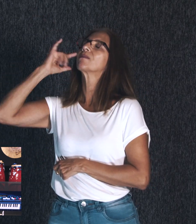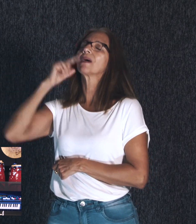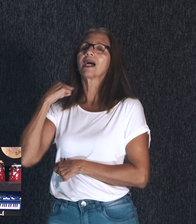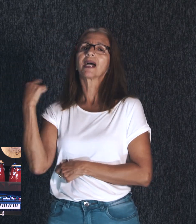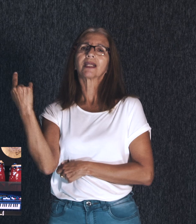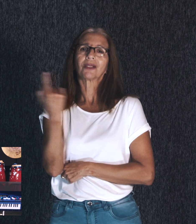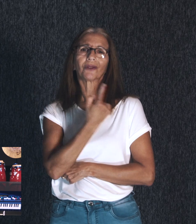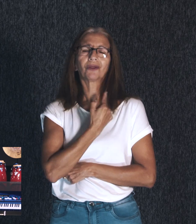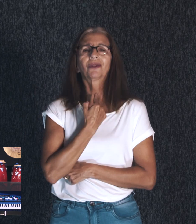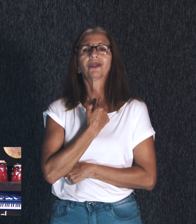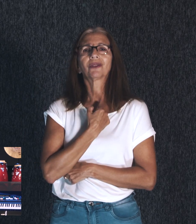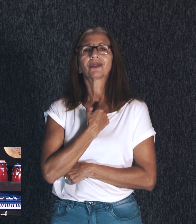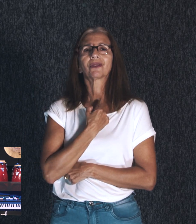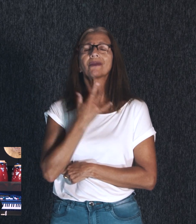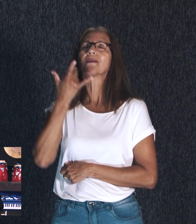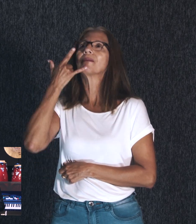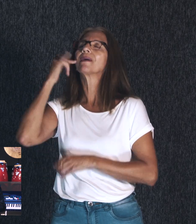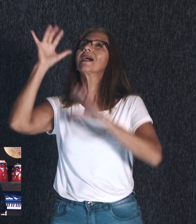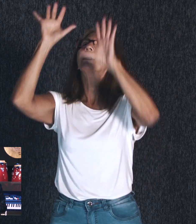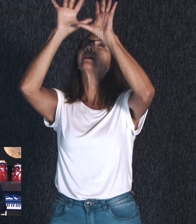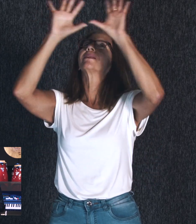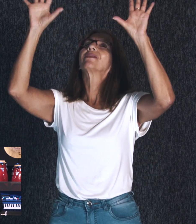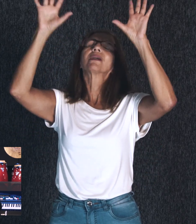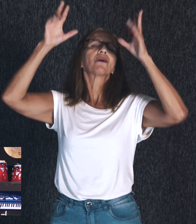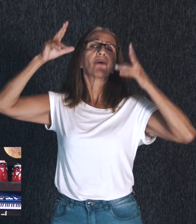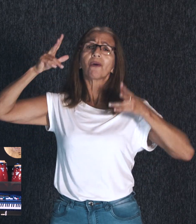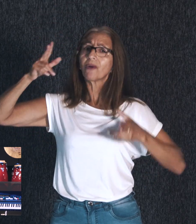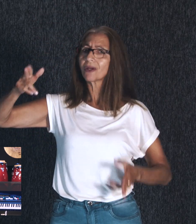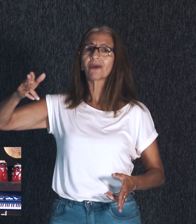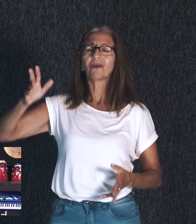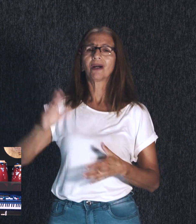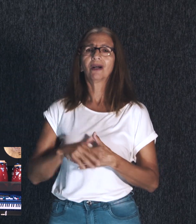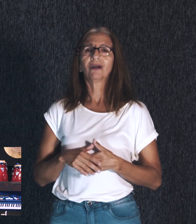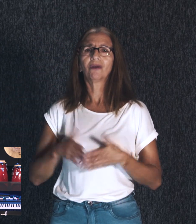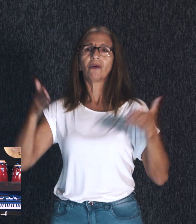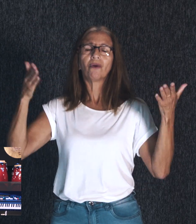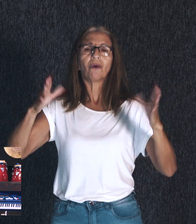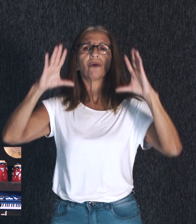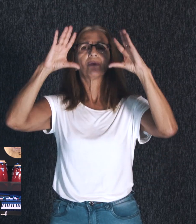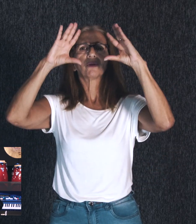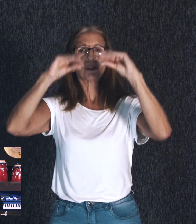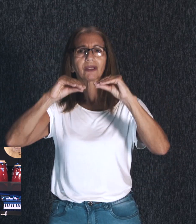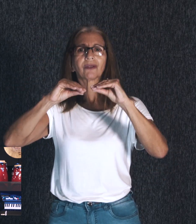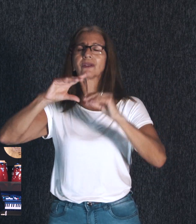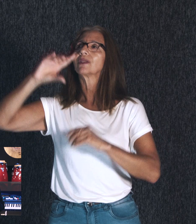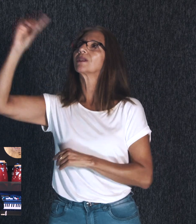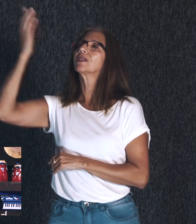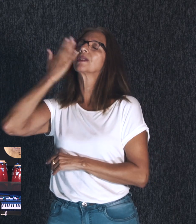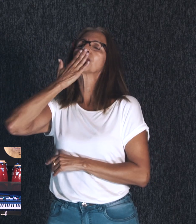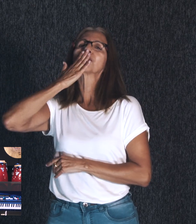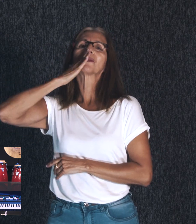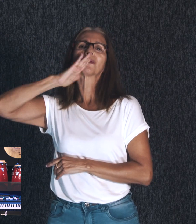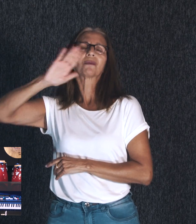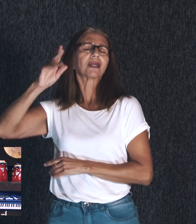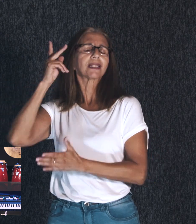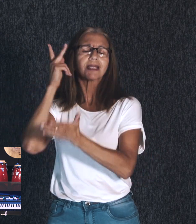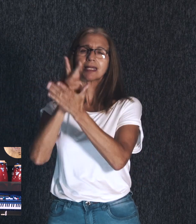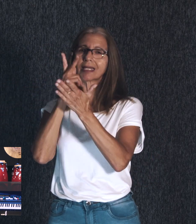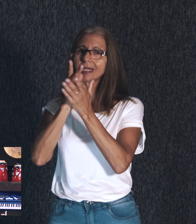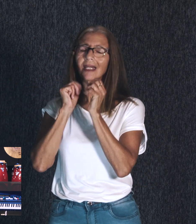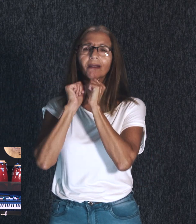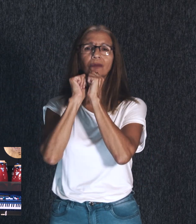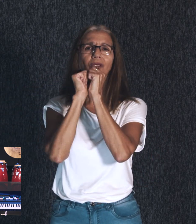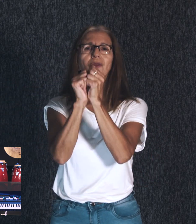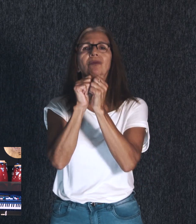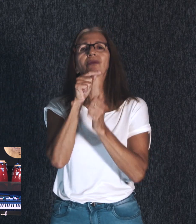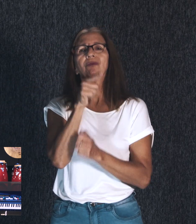Assim é o nosso Pai celestial. Ele nos diz nesta noite: eu sempre estarei ao seu lado. Eu